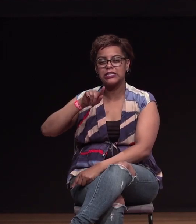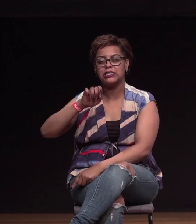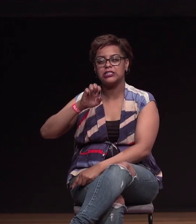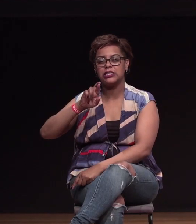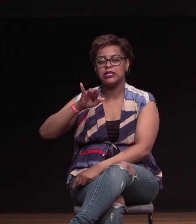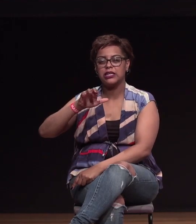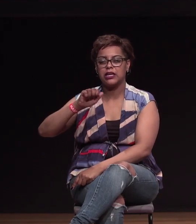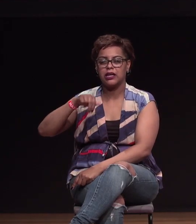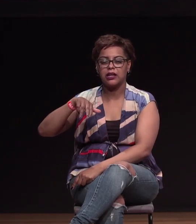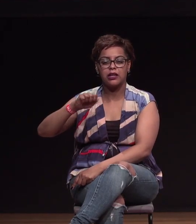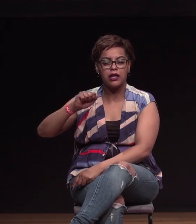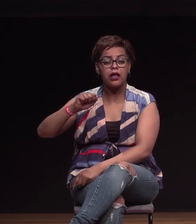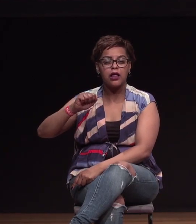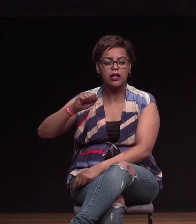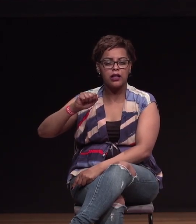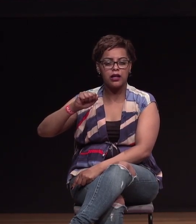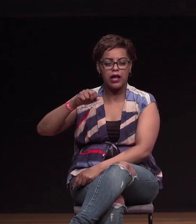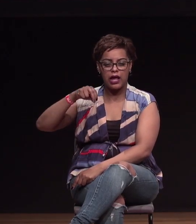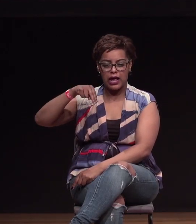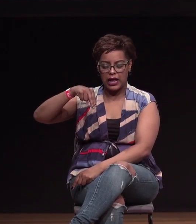Nneka